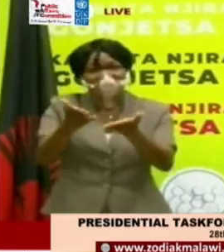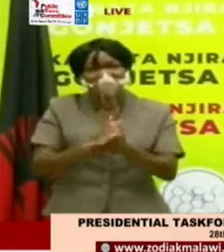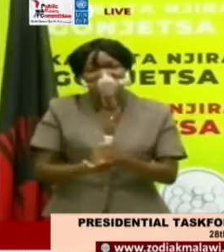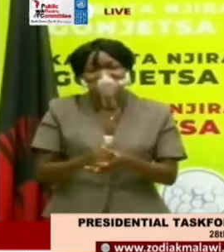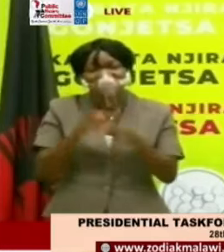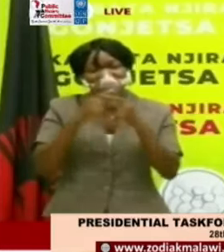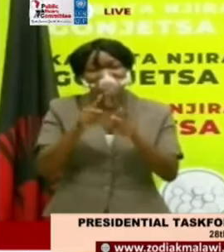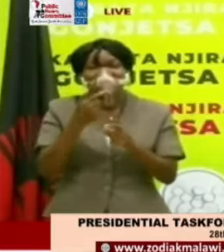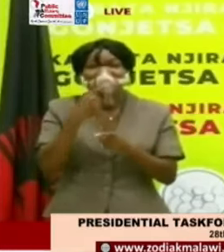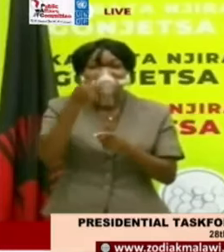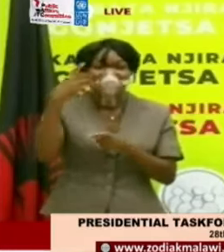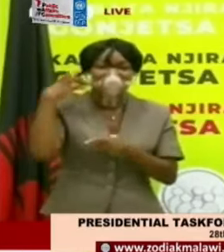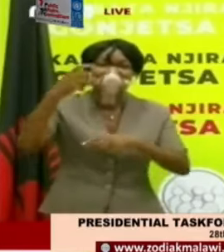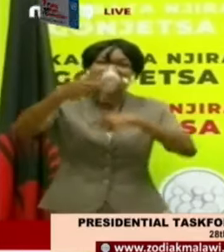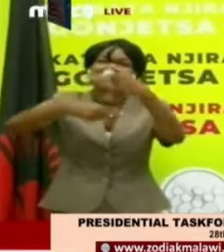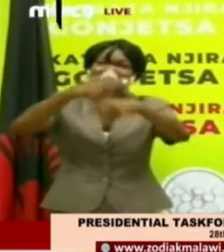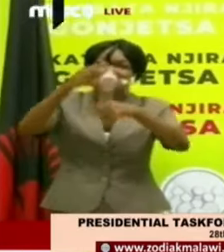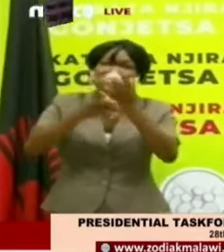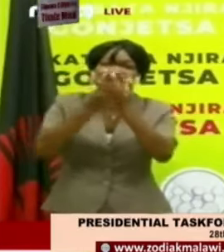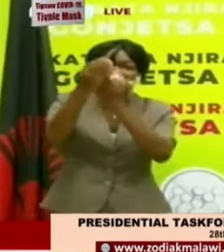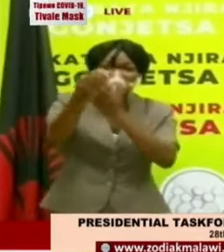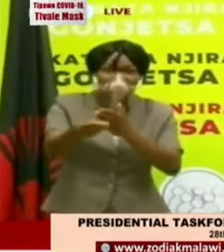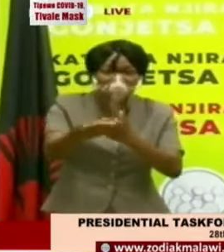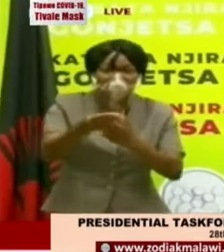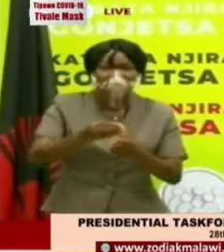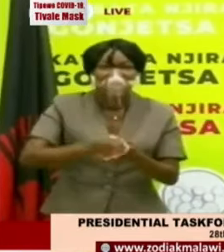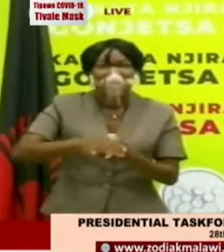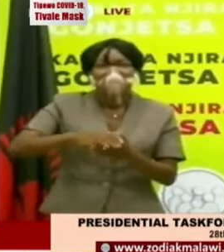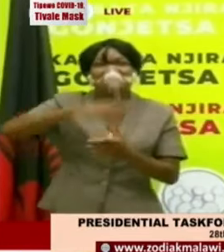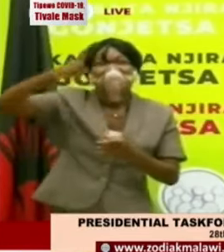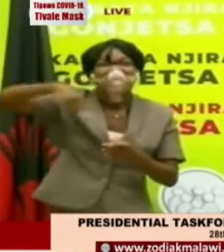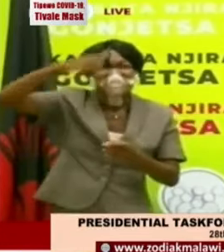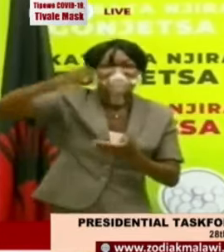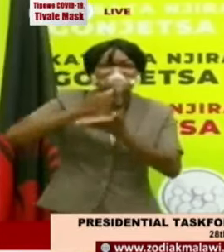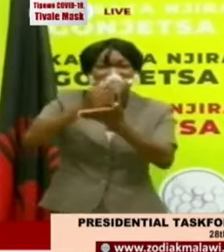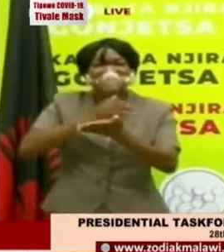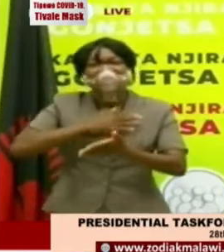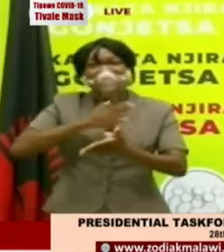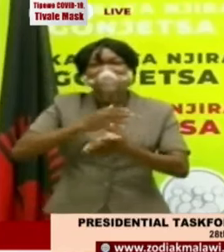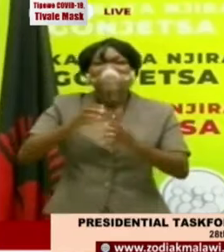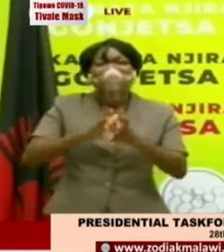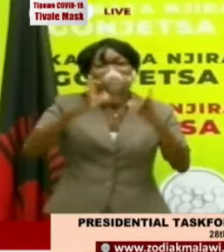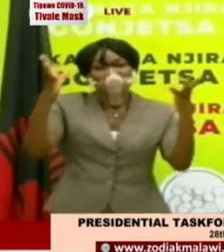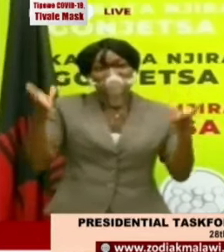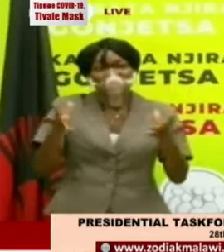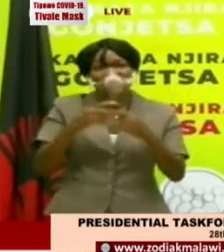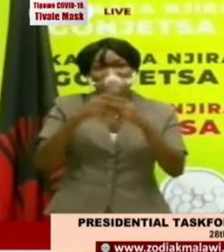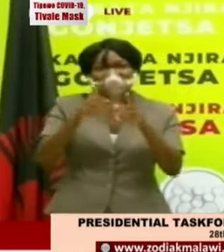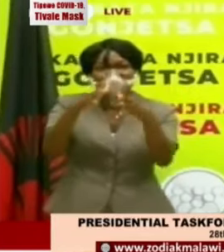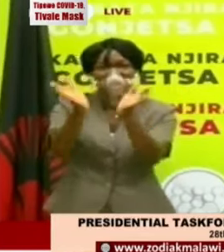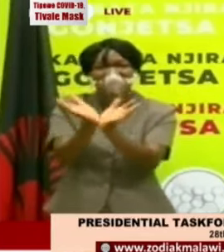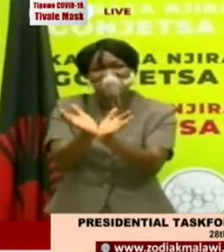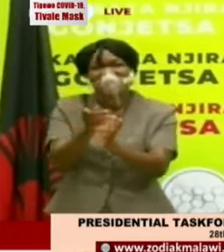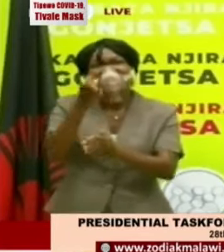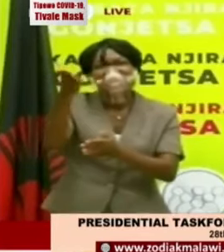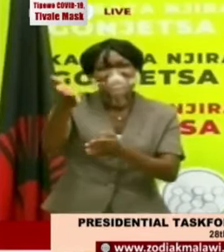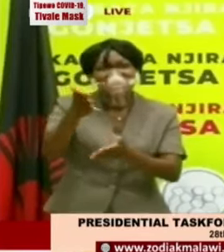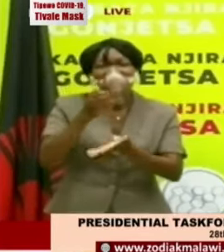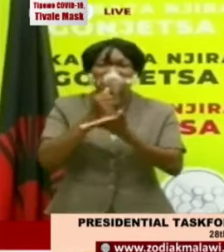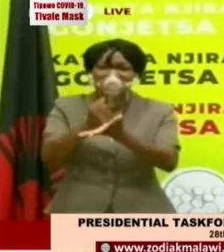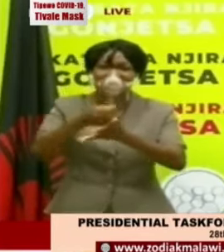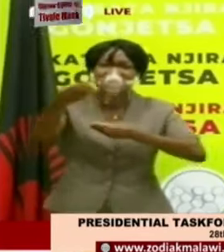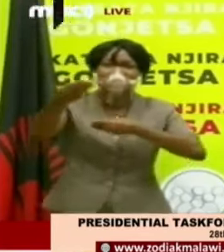ma oxygen silinda ochuluka komanso ma supplies ngati aflux ndi anzawo otero atsimikiza kuti alipo okwanira